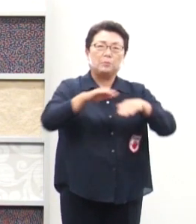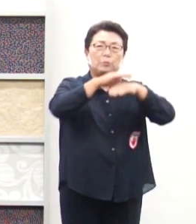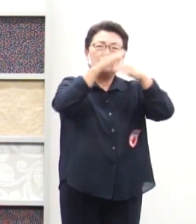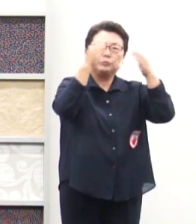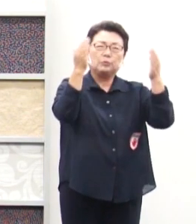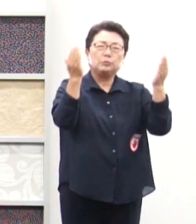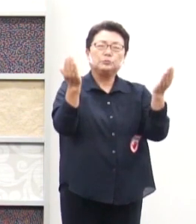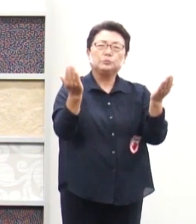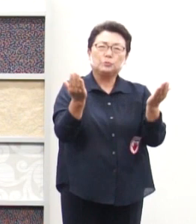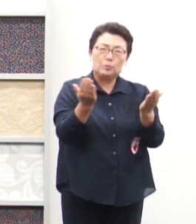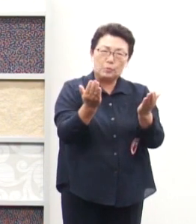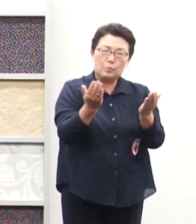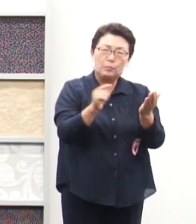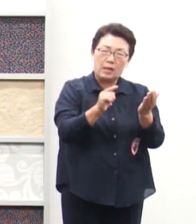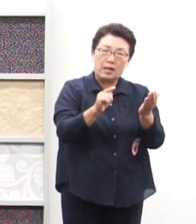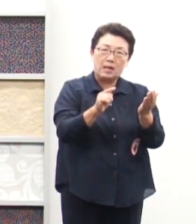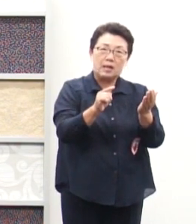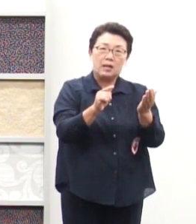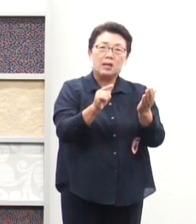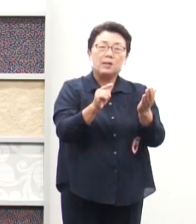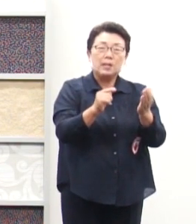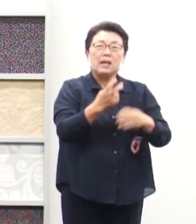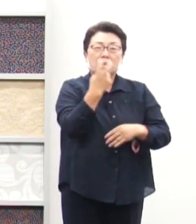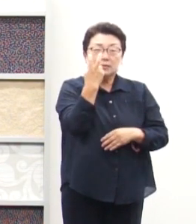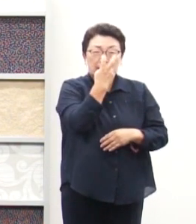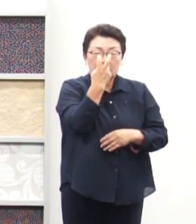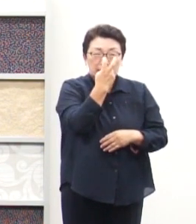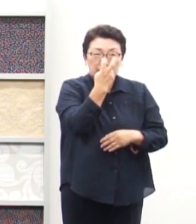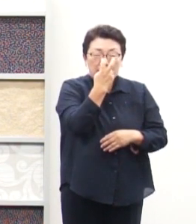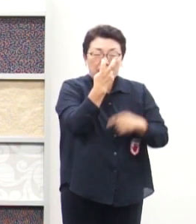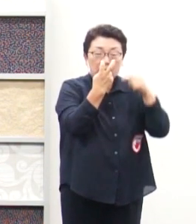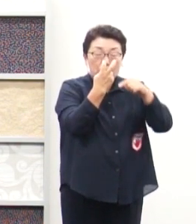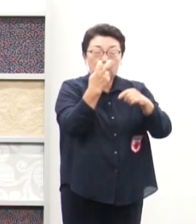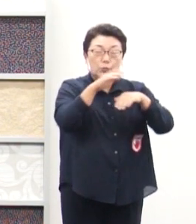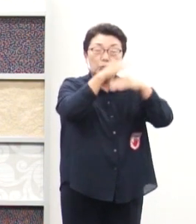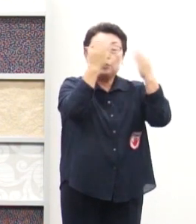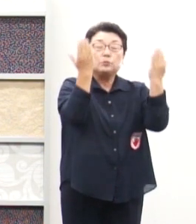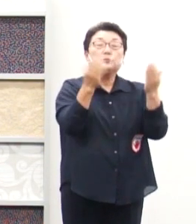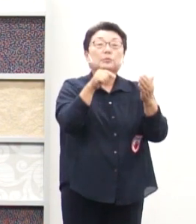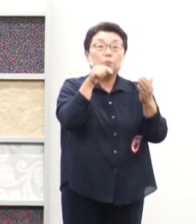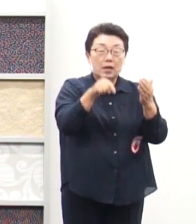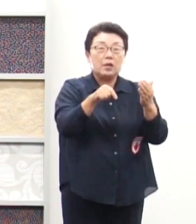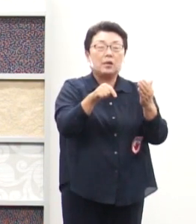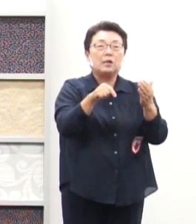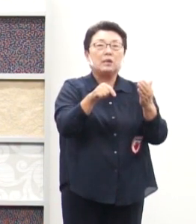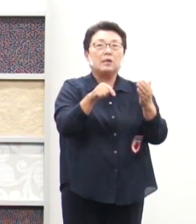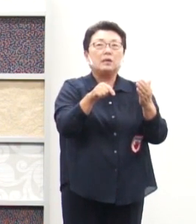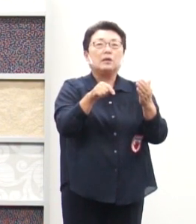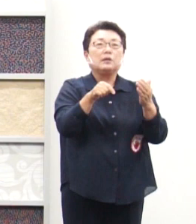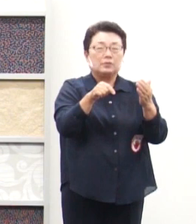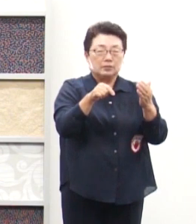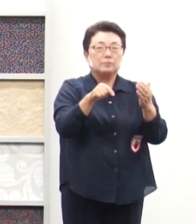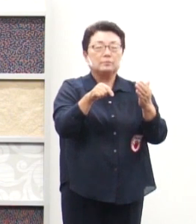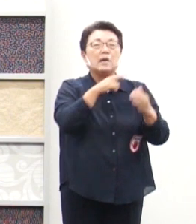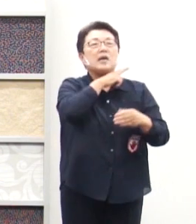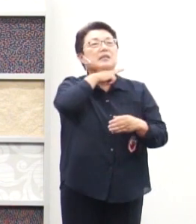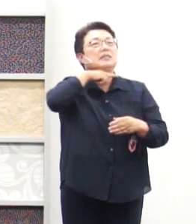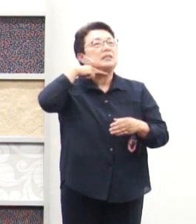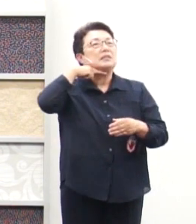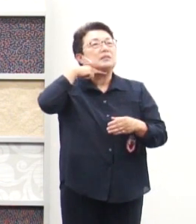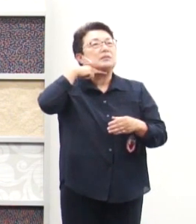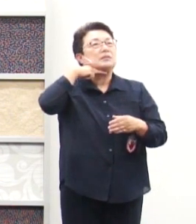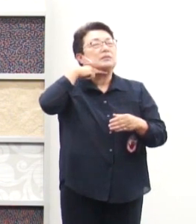ね、検査をスクリーニング検査をしているもののほとんどが本県においても英国株